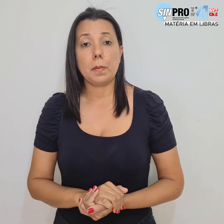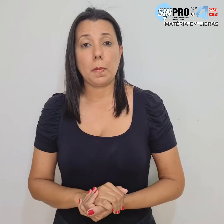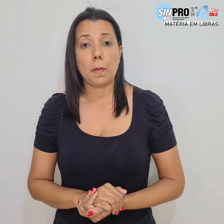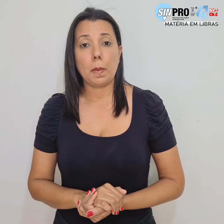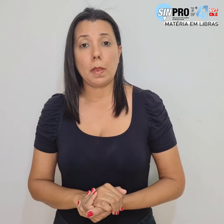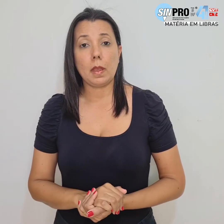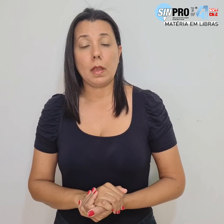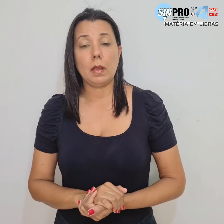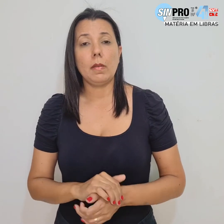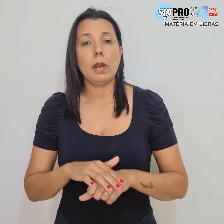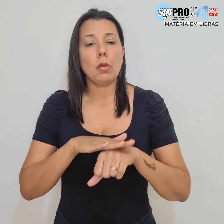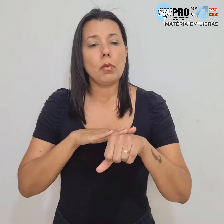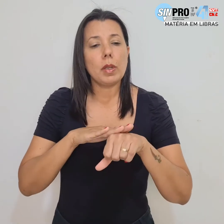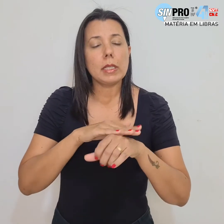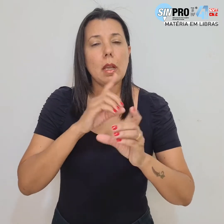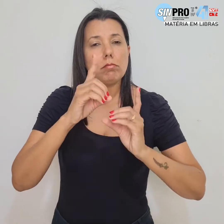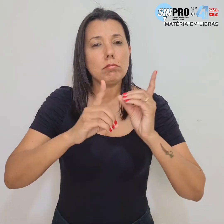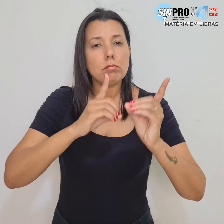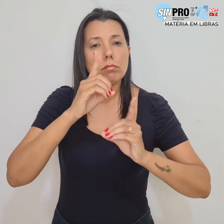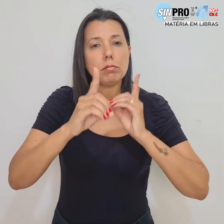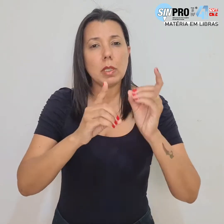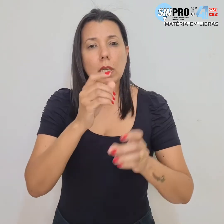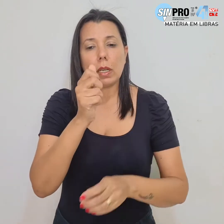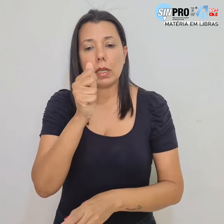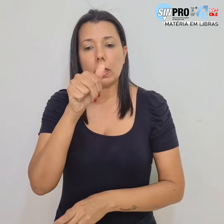vai conversar com Antônio Augusto Queiroz,